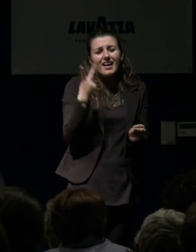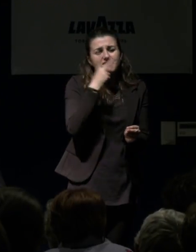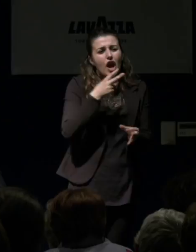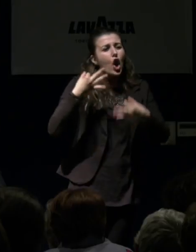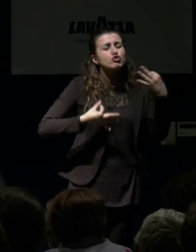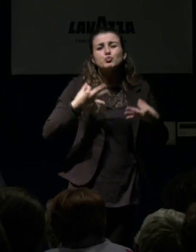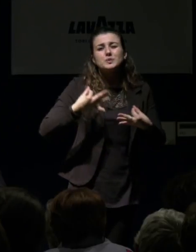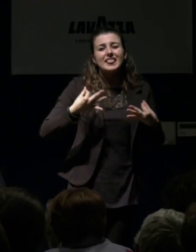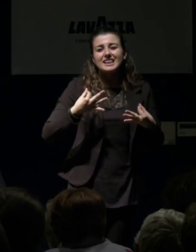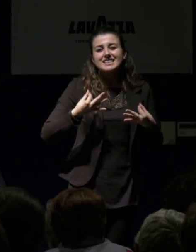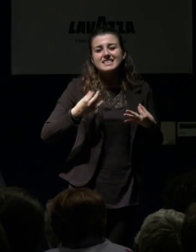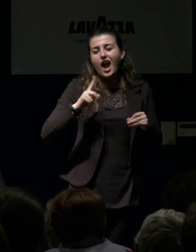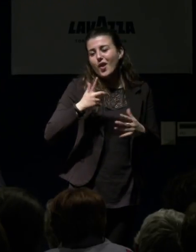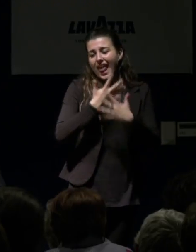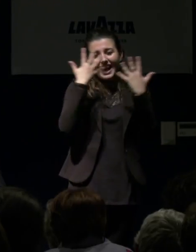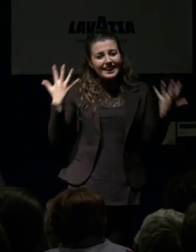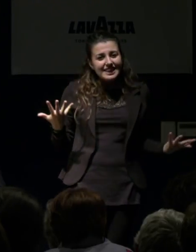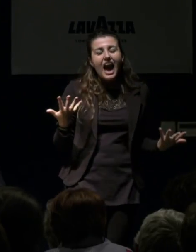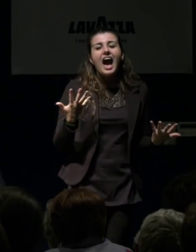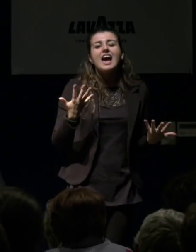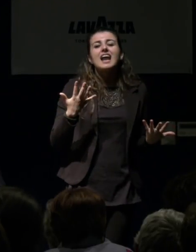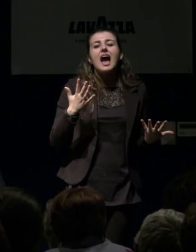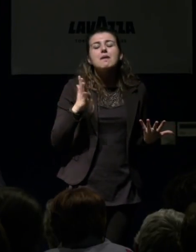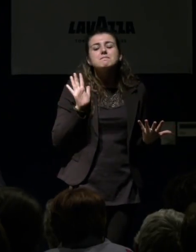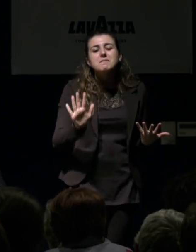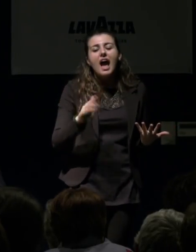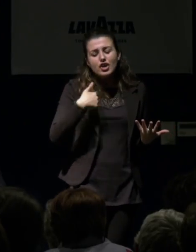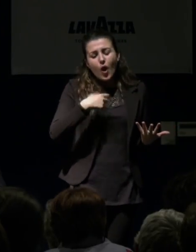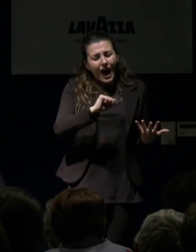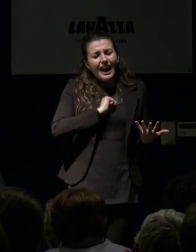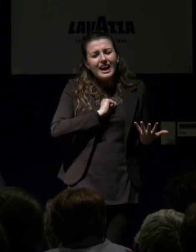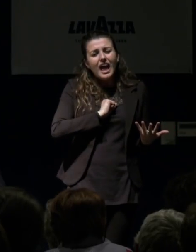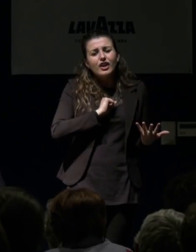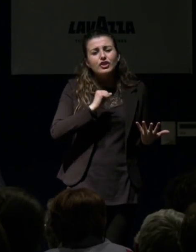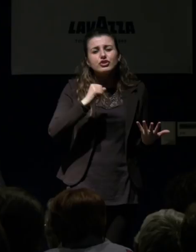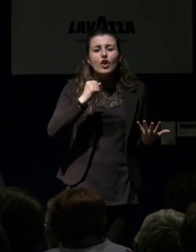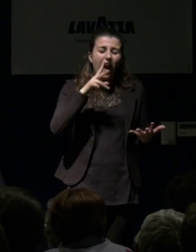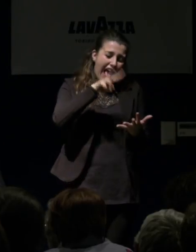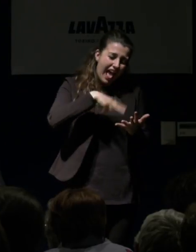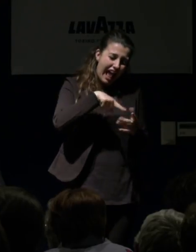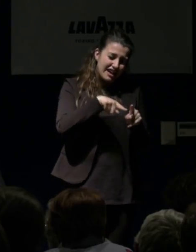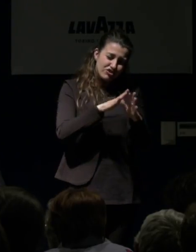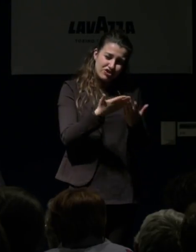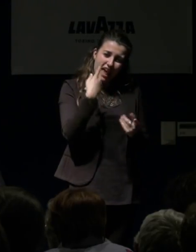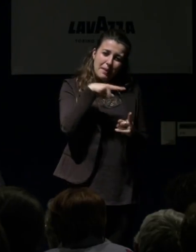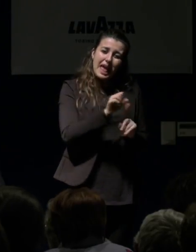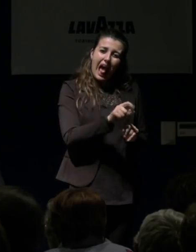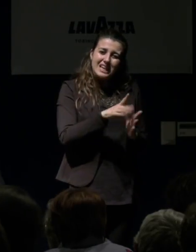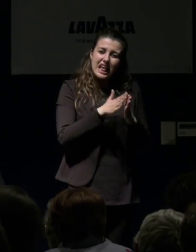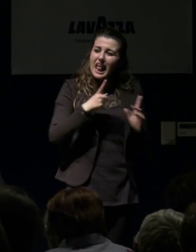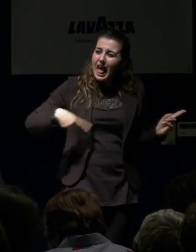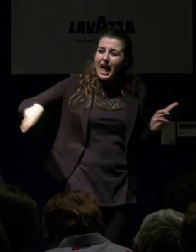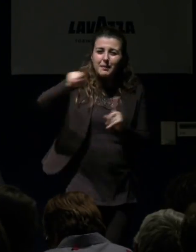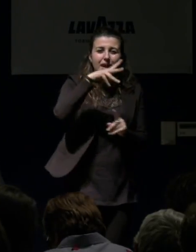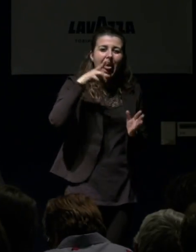giustizia dice alessandro e io credo appunto che leggere e far leggere libri di alessandro voglia